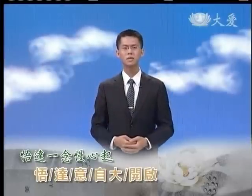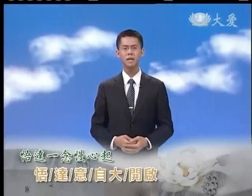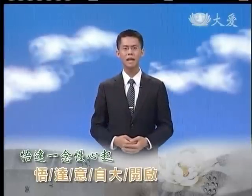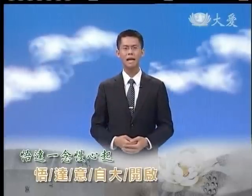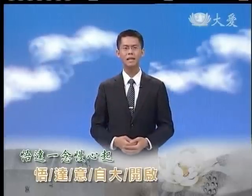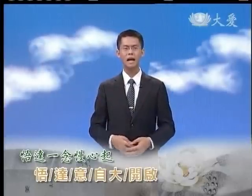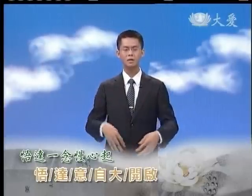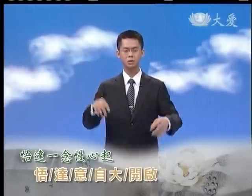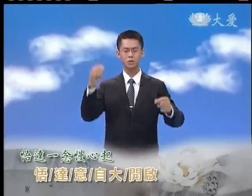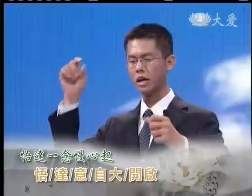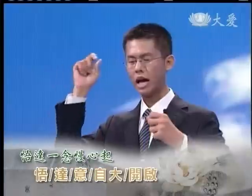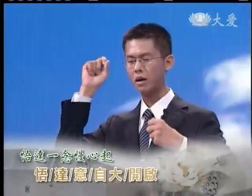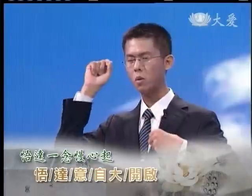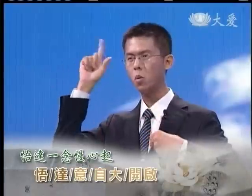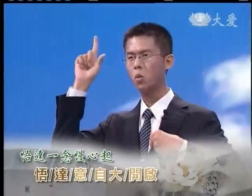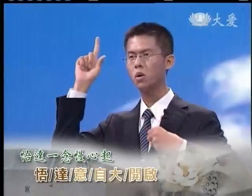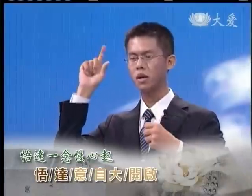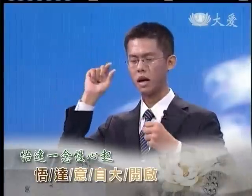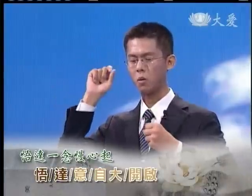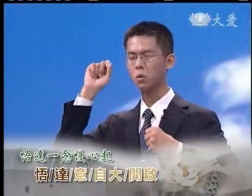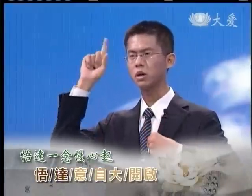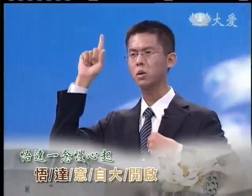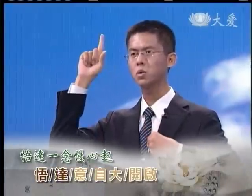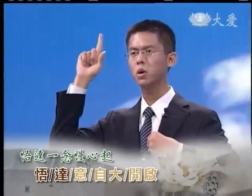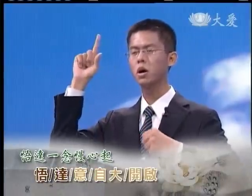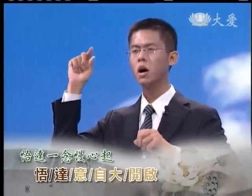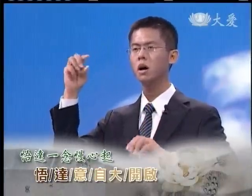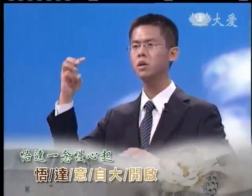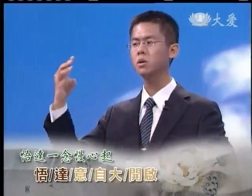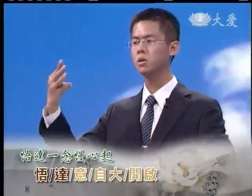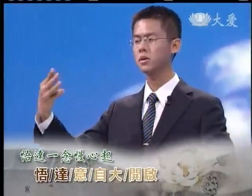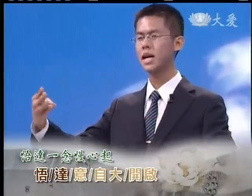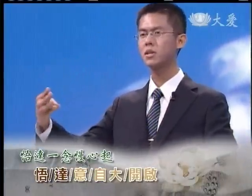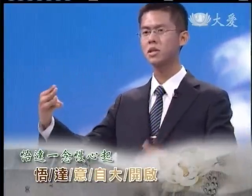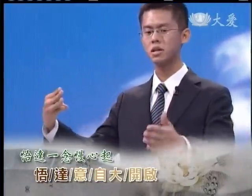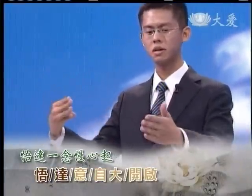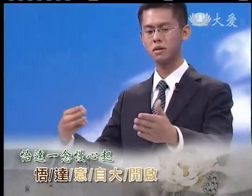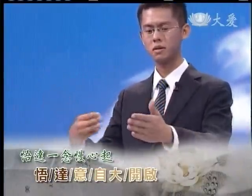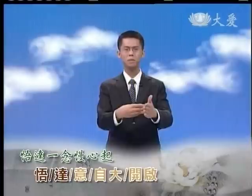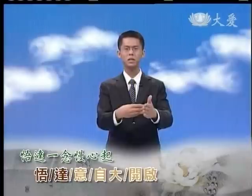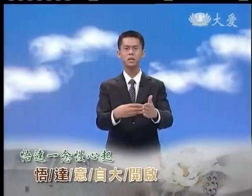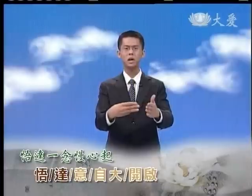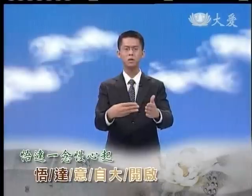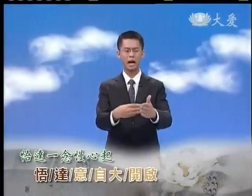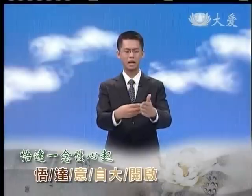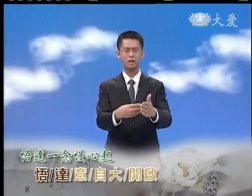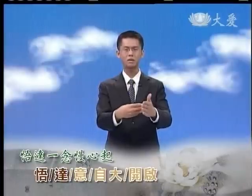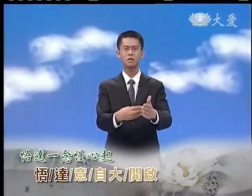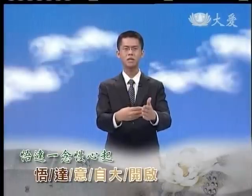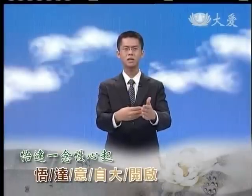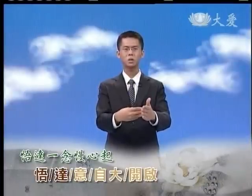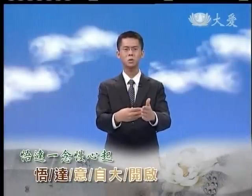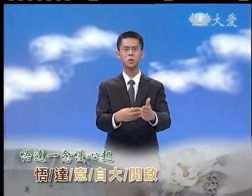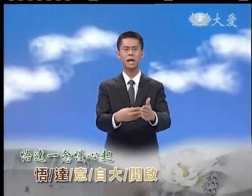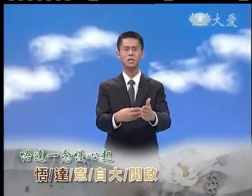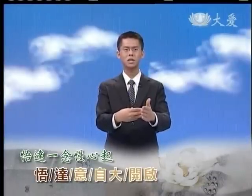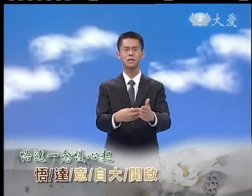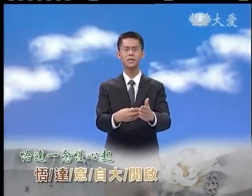字面来打，就是开悟了悟的动作，而右手三指比到达的这样一个动作来呈